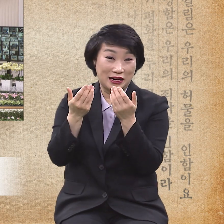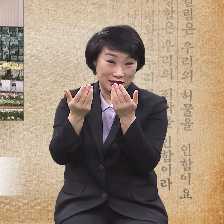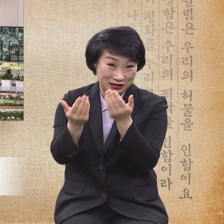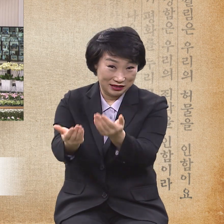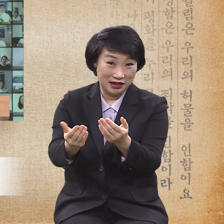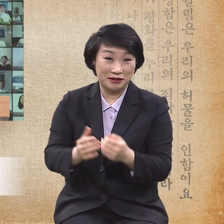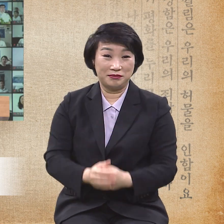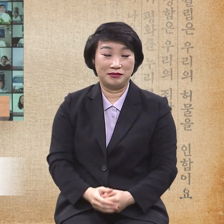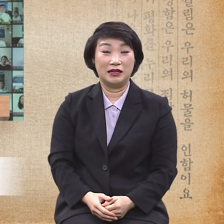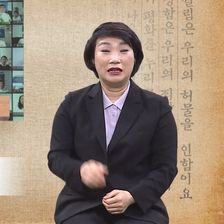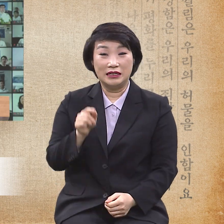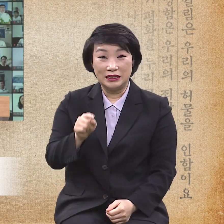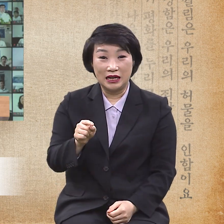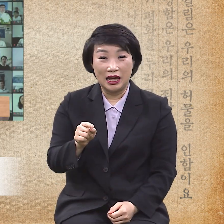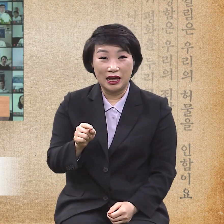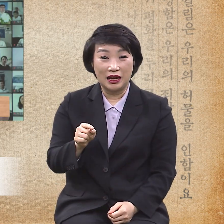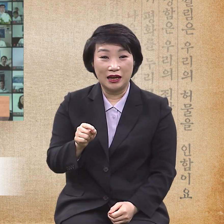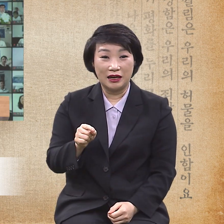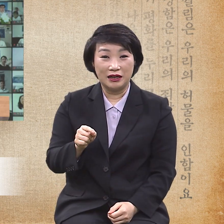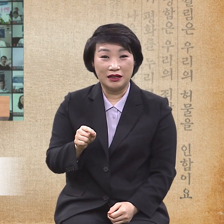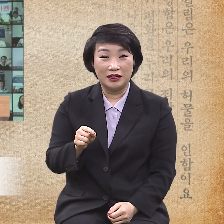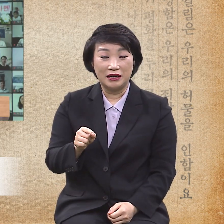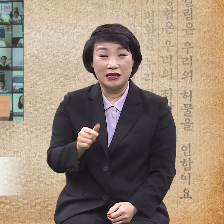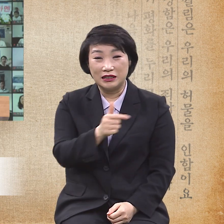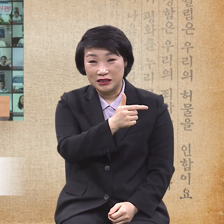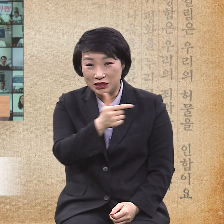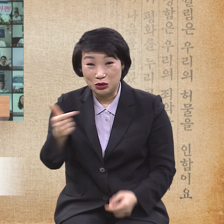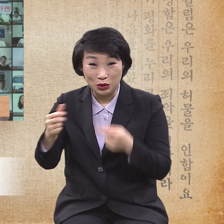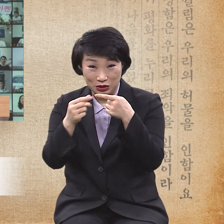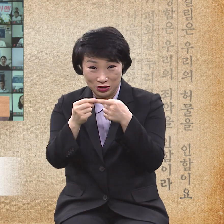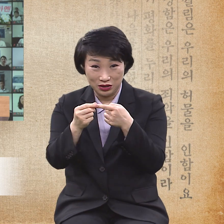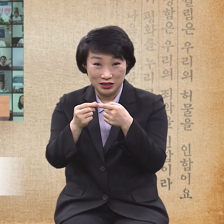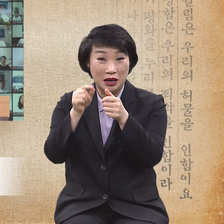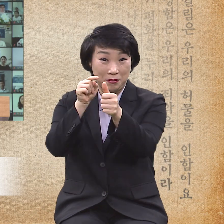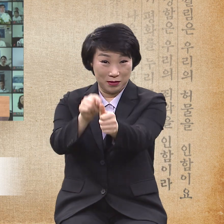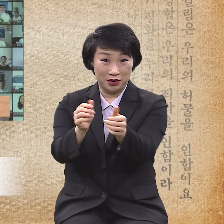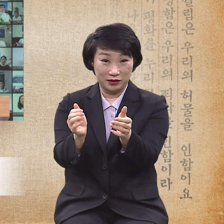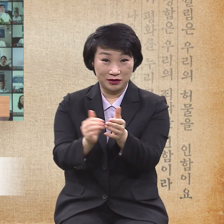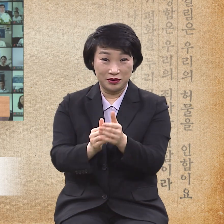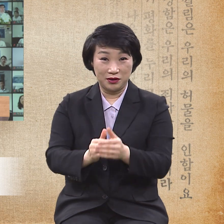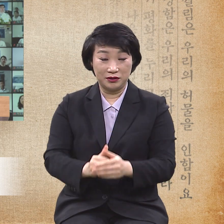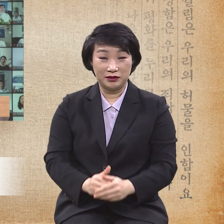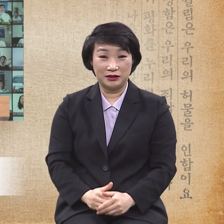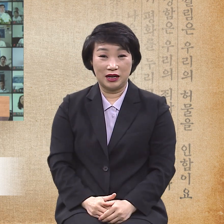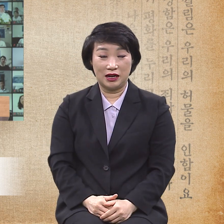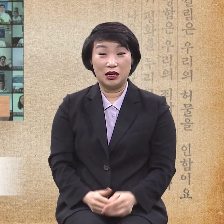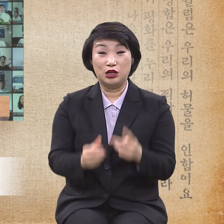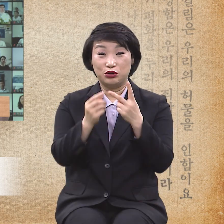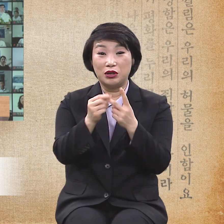사랑하라. 이것이 크고 첫째 되는 계명이다.